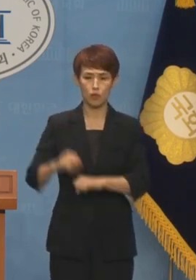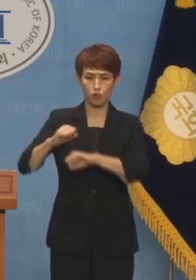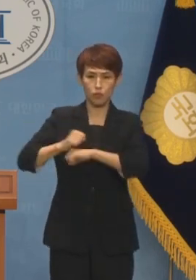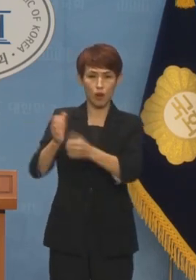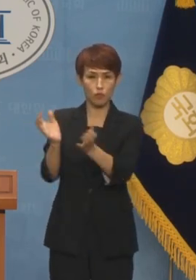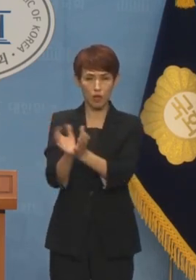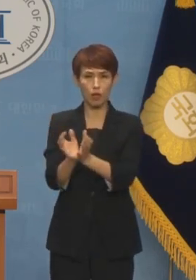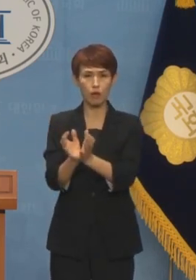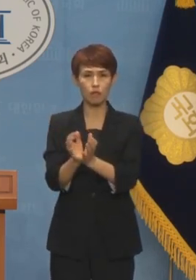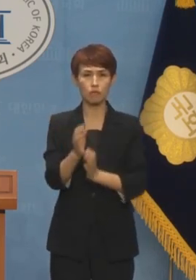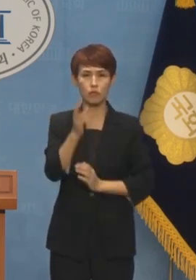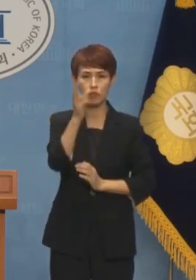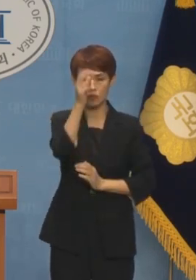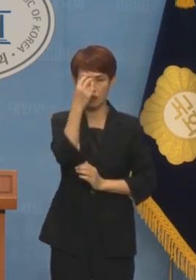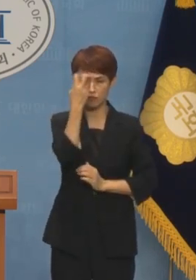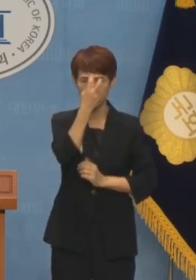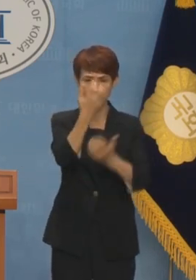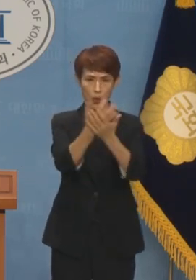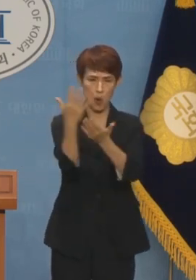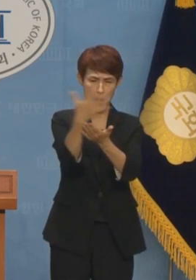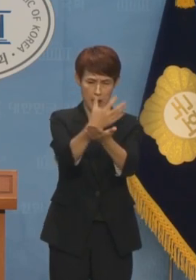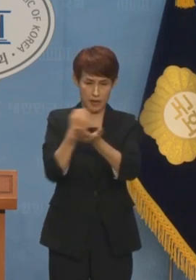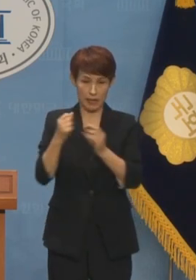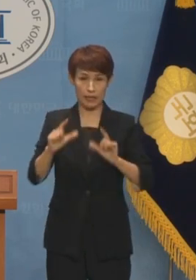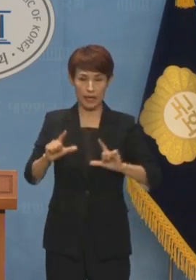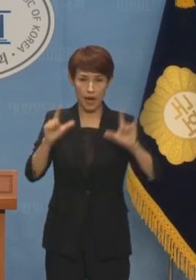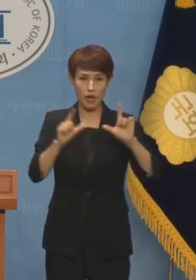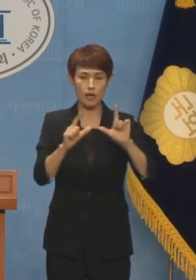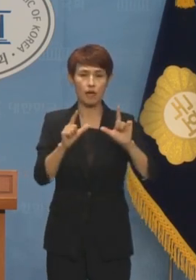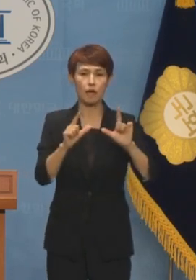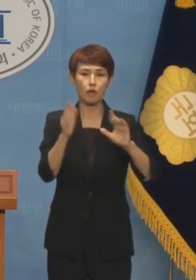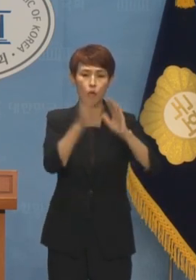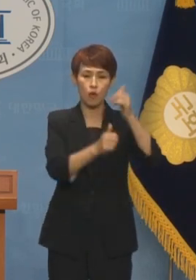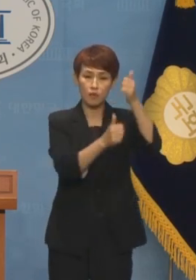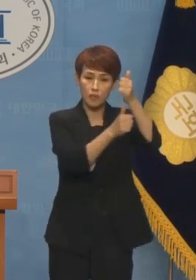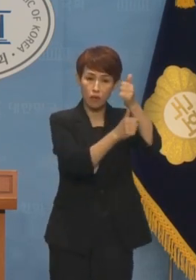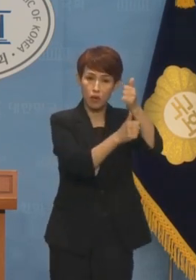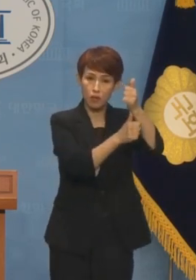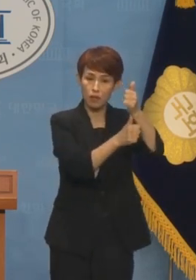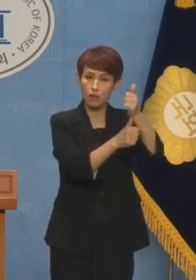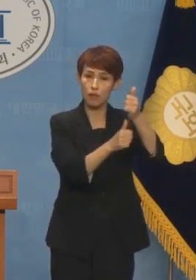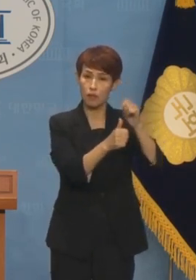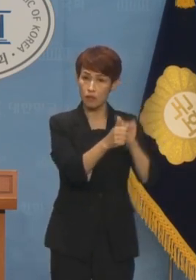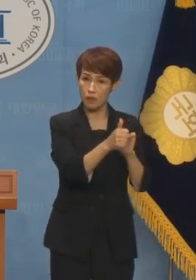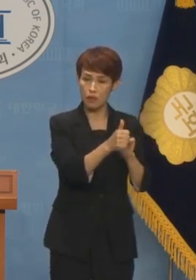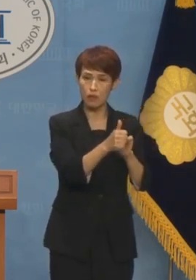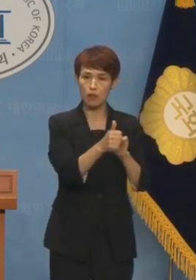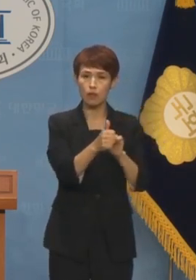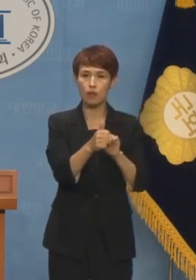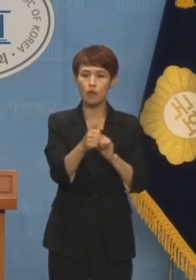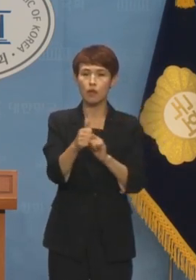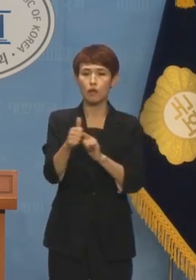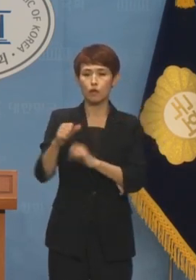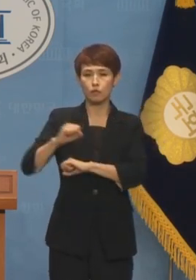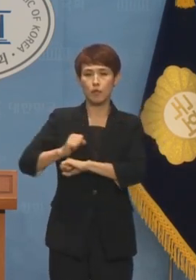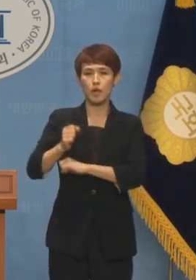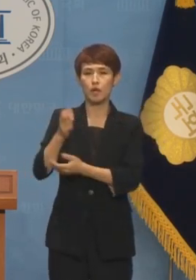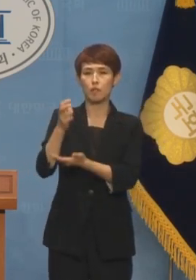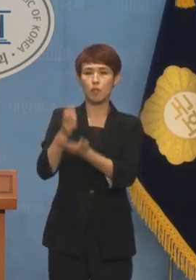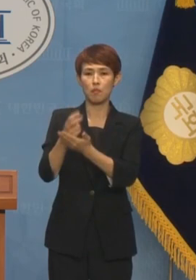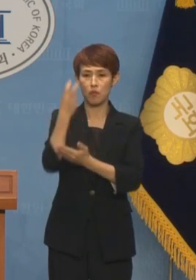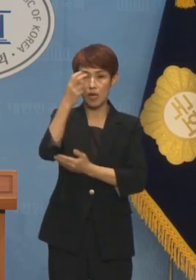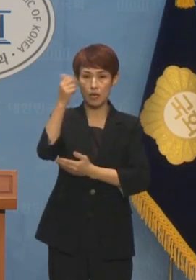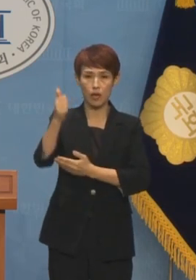국방부가 수사 자료를 회수한 당일 이시원 공직기강비서관이 국방부 법무관리관과 통화를